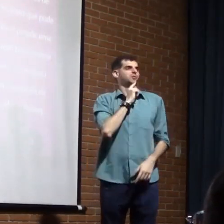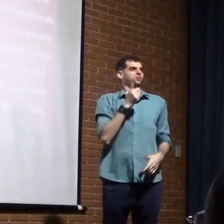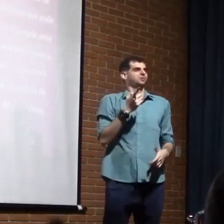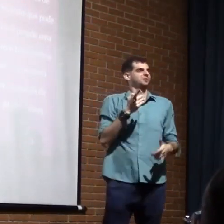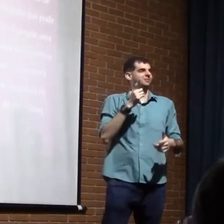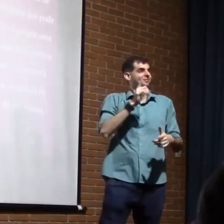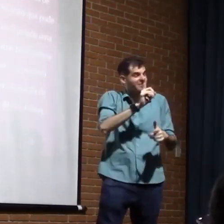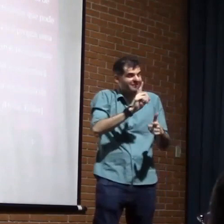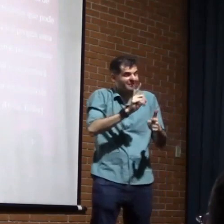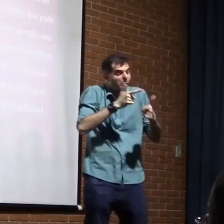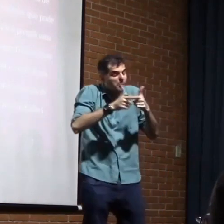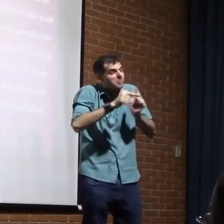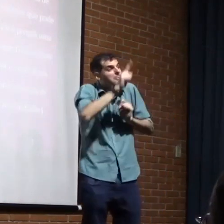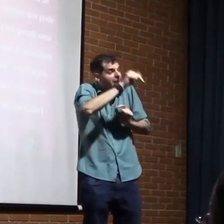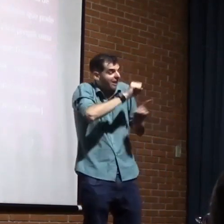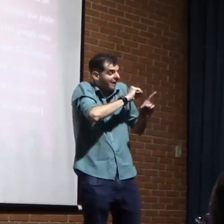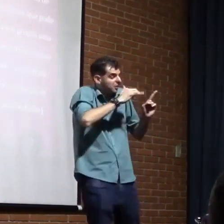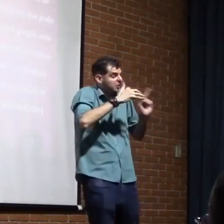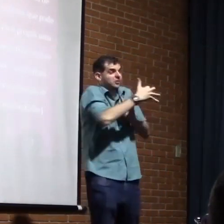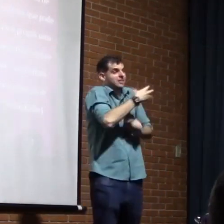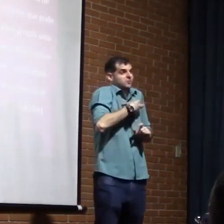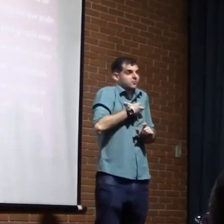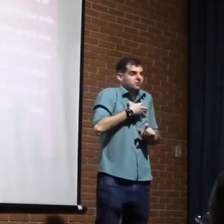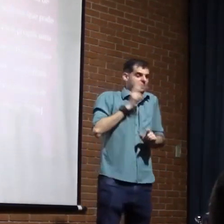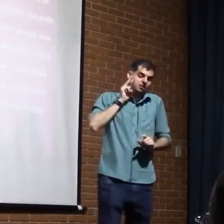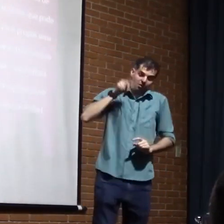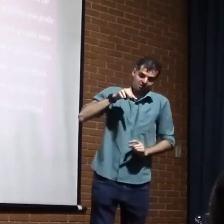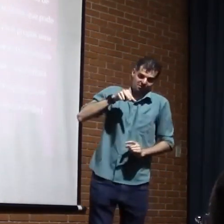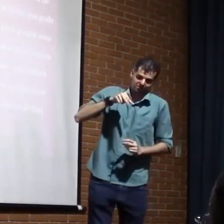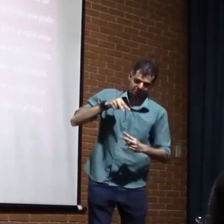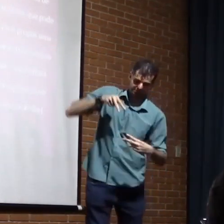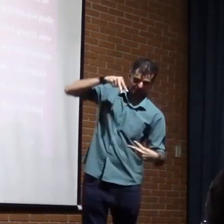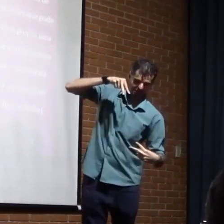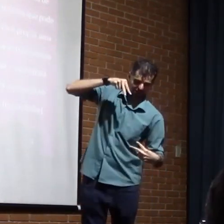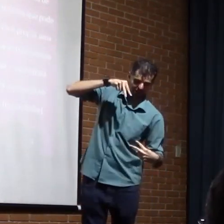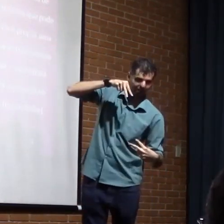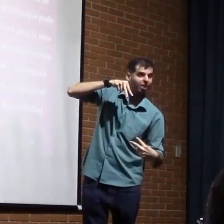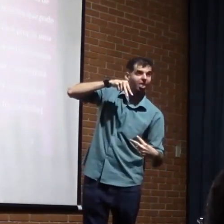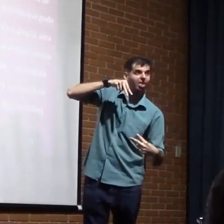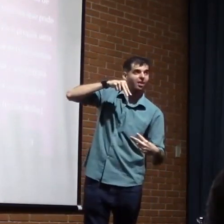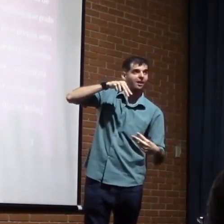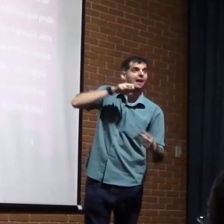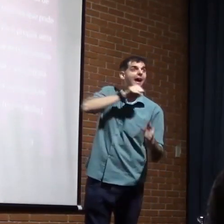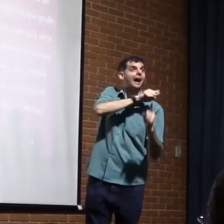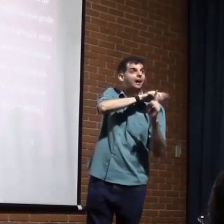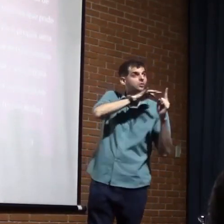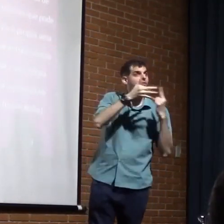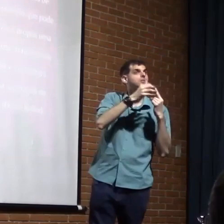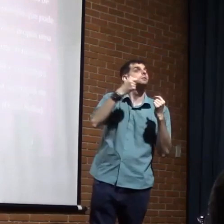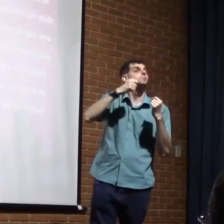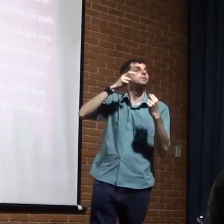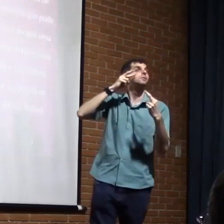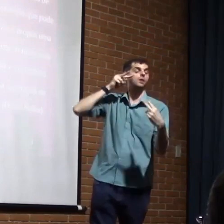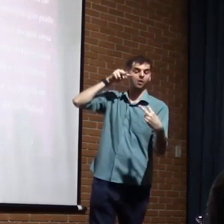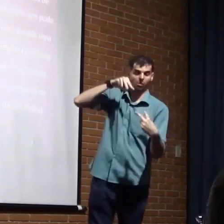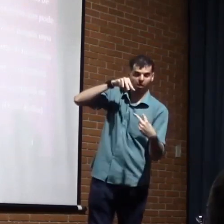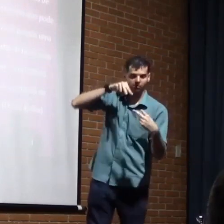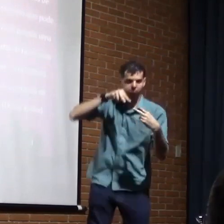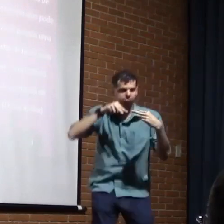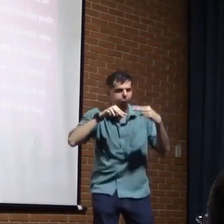desconstruir esse contexto, né? Histórico. Mas os surdos, eles querem ter essa visibilidade a ponto